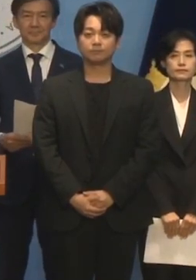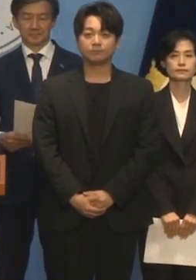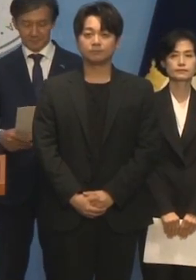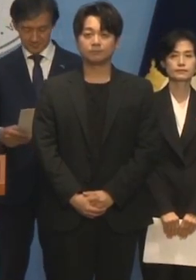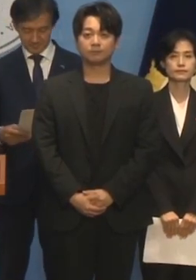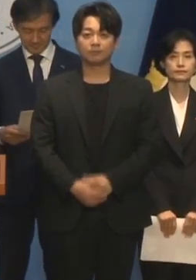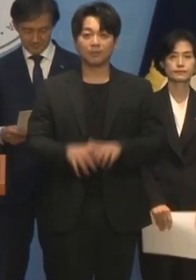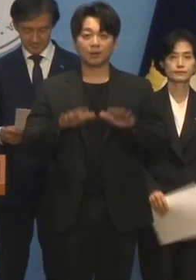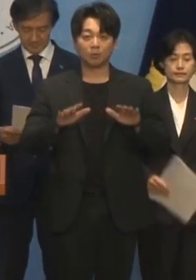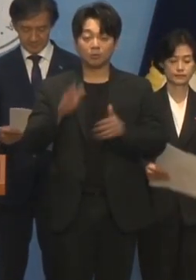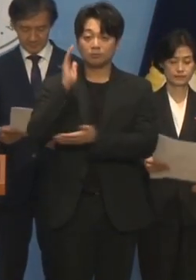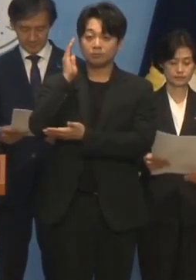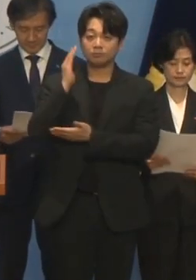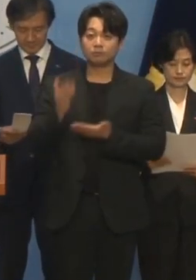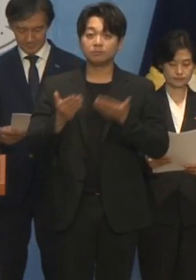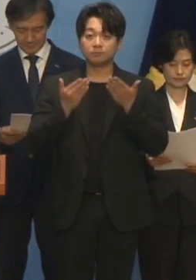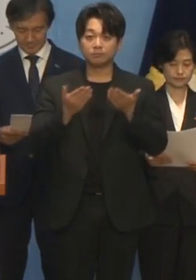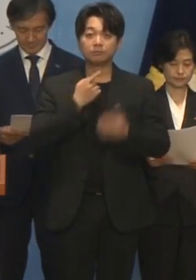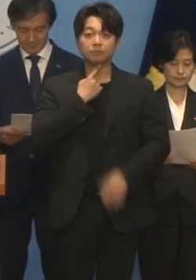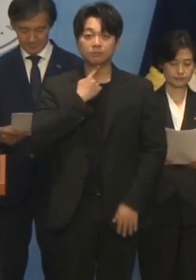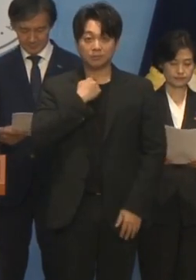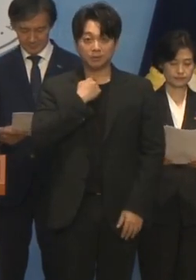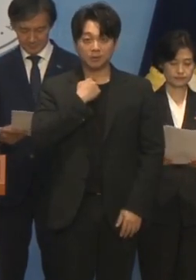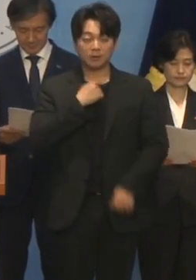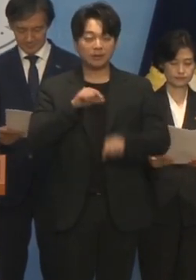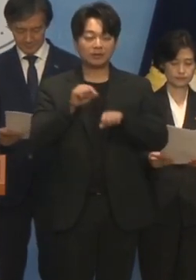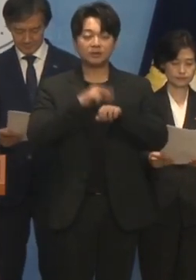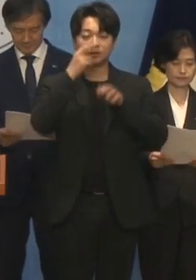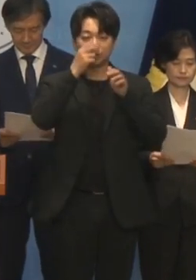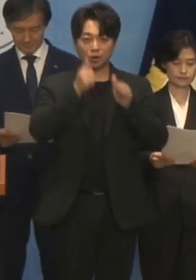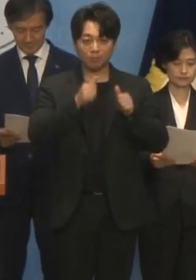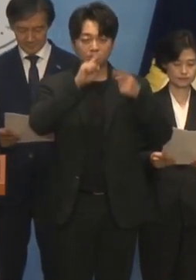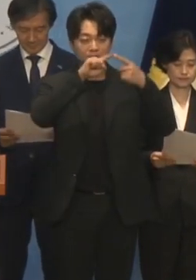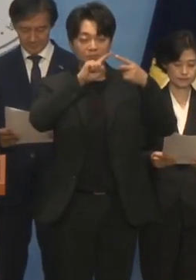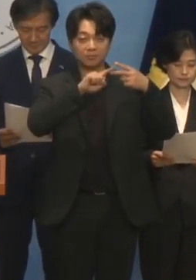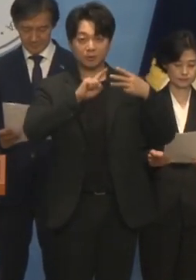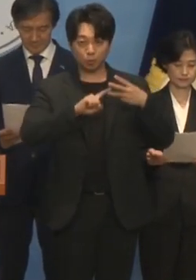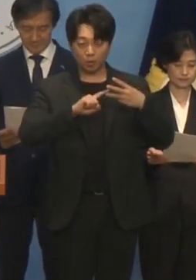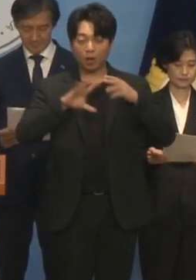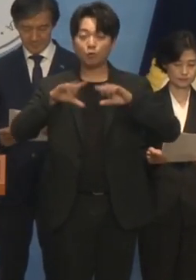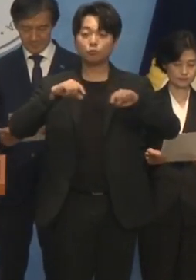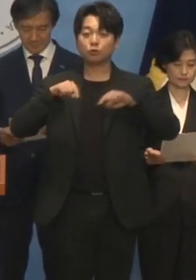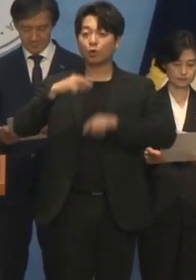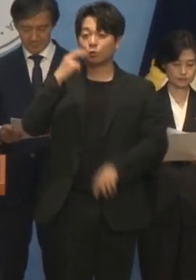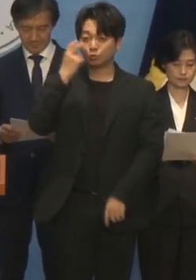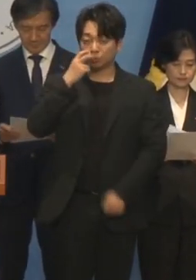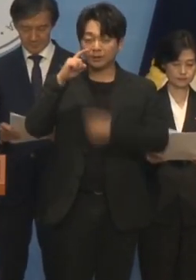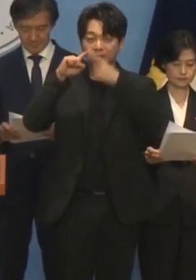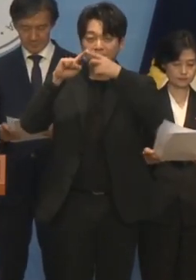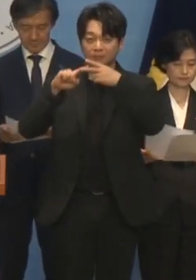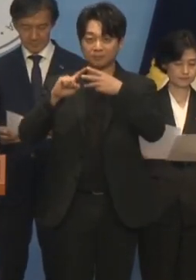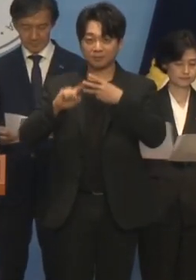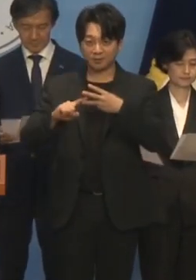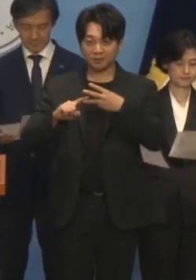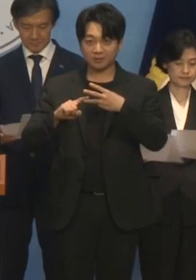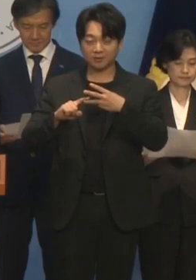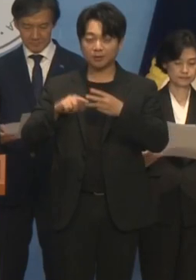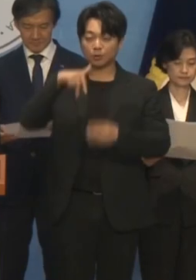오늘 제안하는 특검, 3특검, 3국조는 저희 혁신당만의 주장이